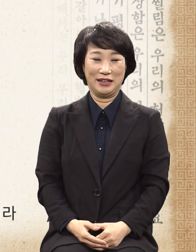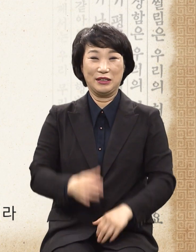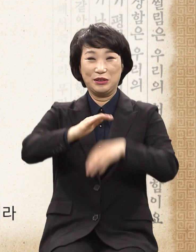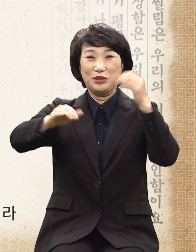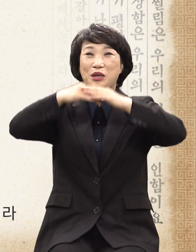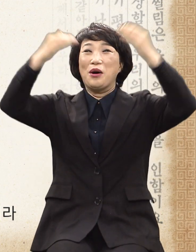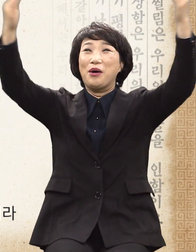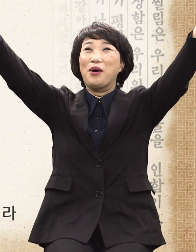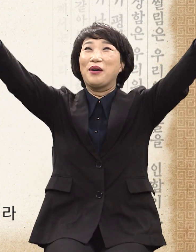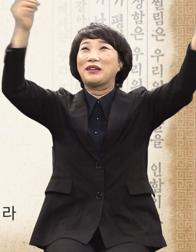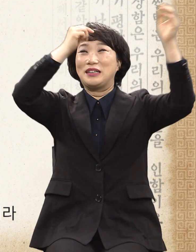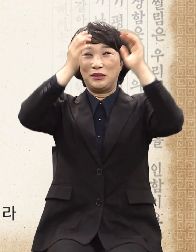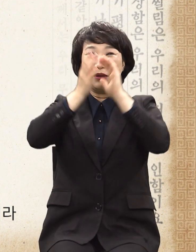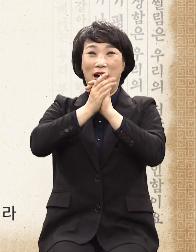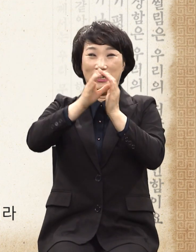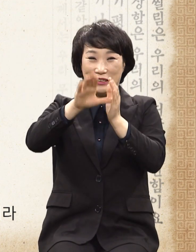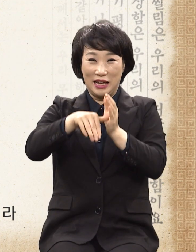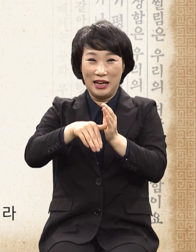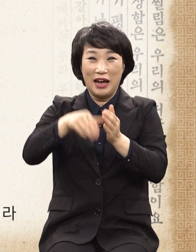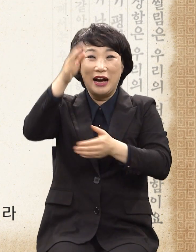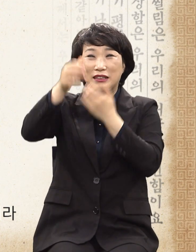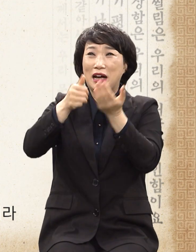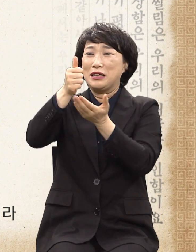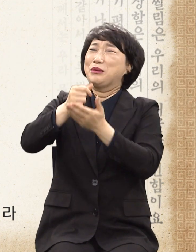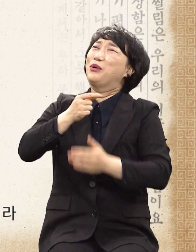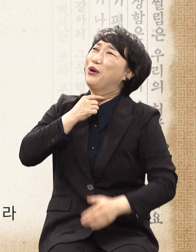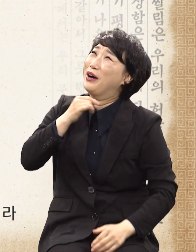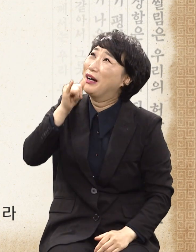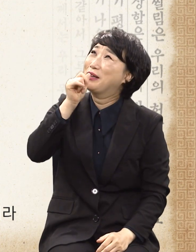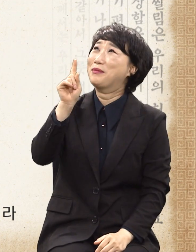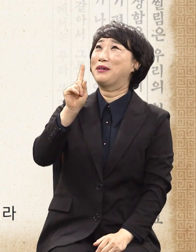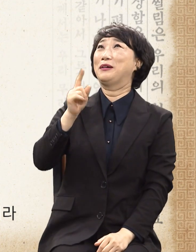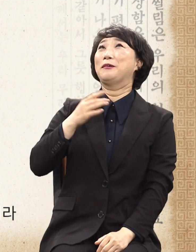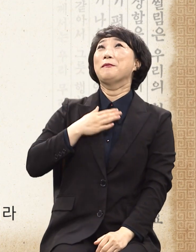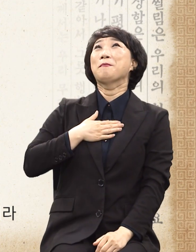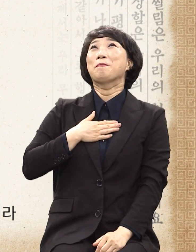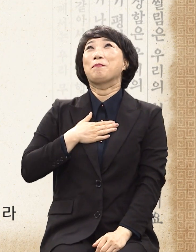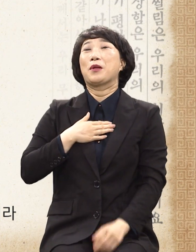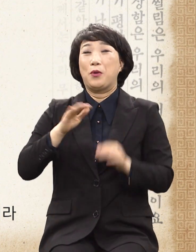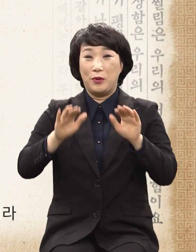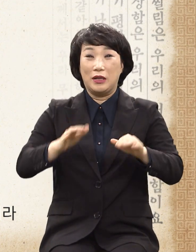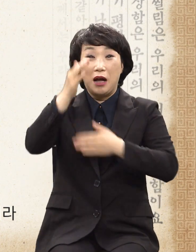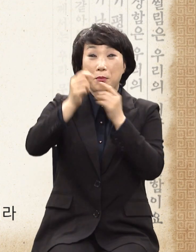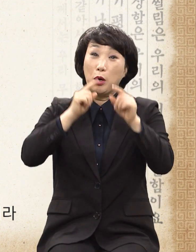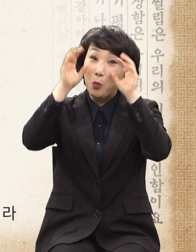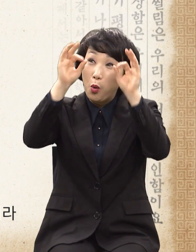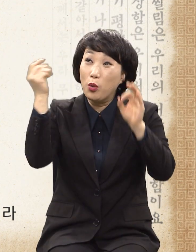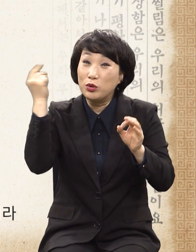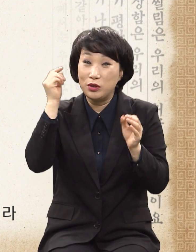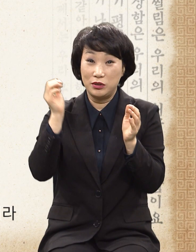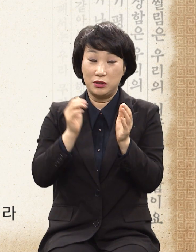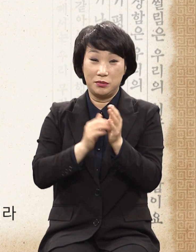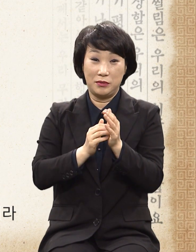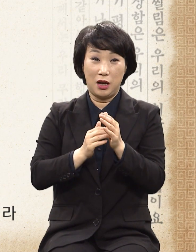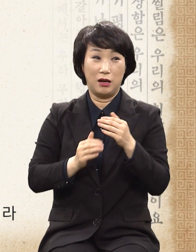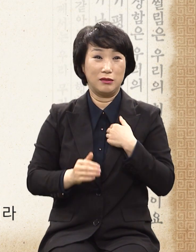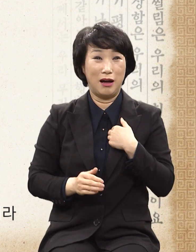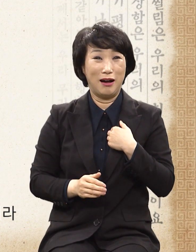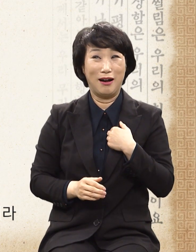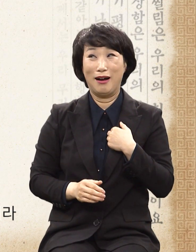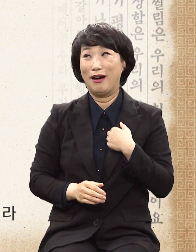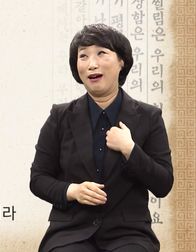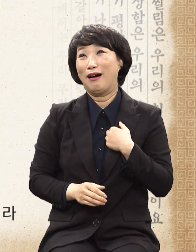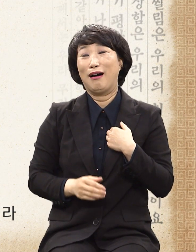축원합니다. 두 손 번쩍 들고 하나님 간절히 빕니다. 오늘 말씀 들어보니